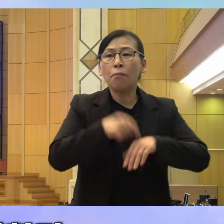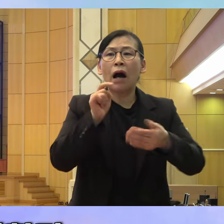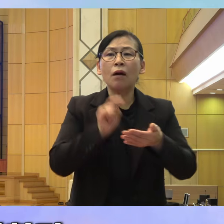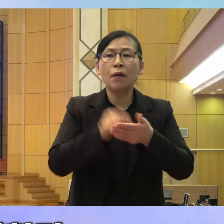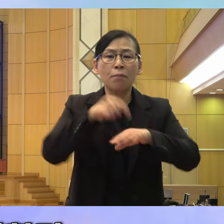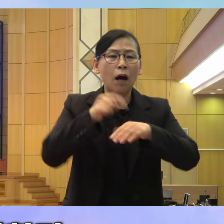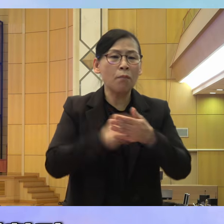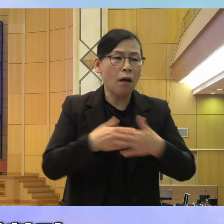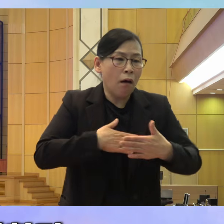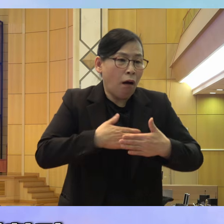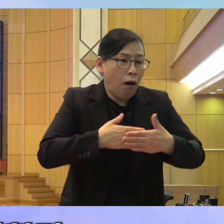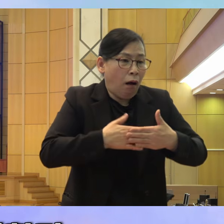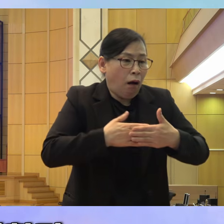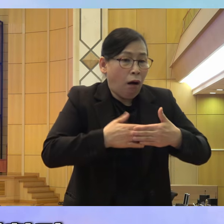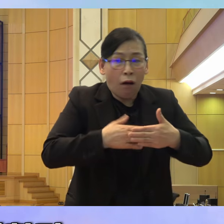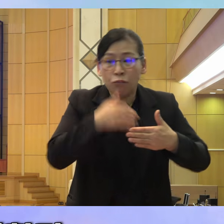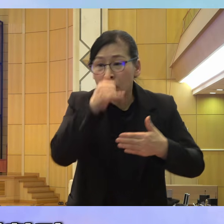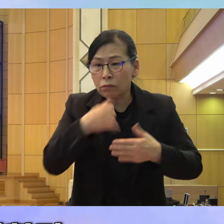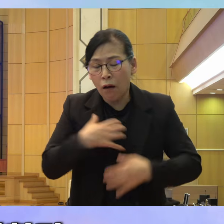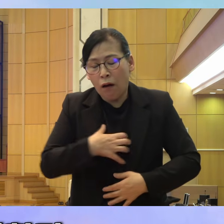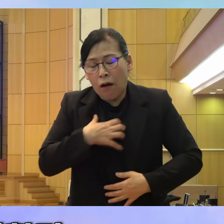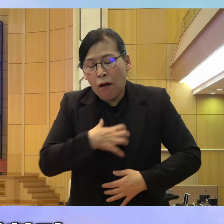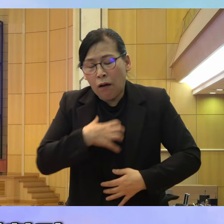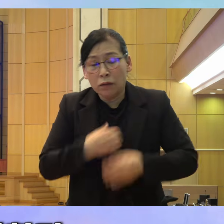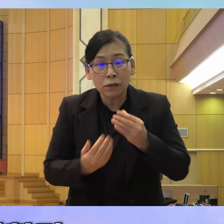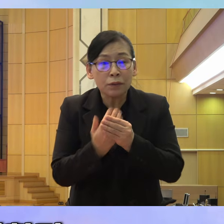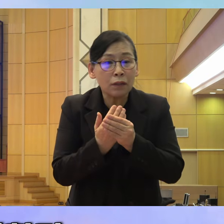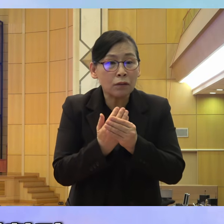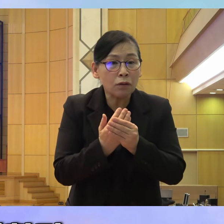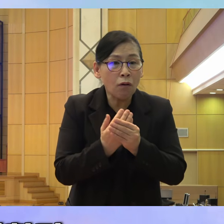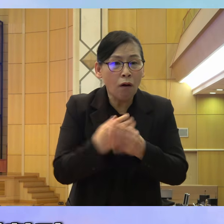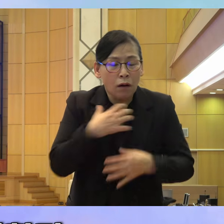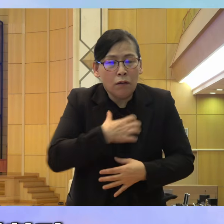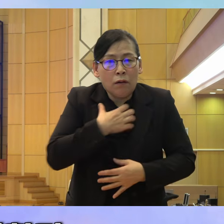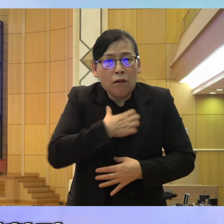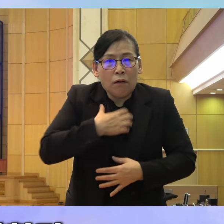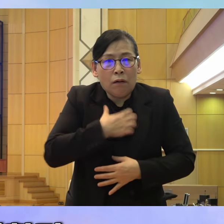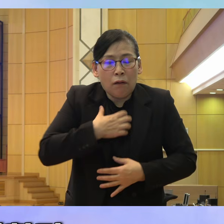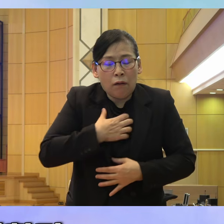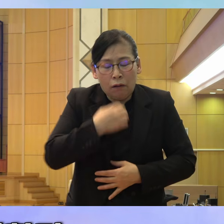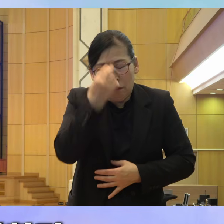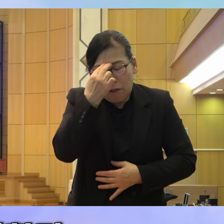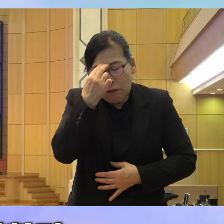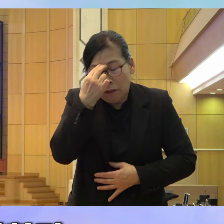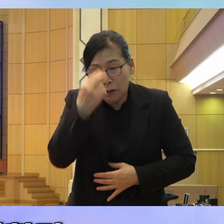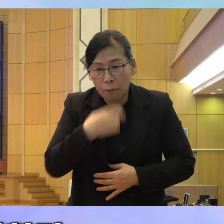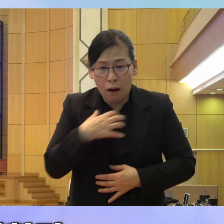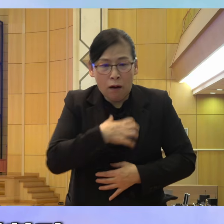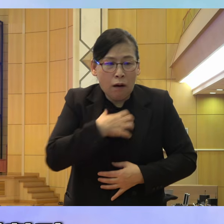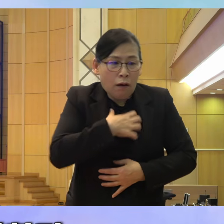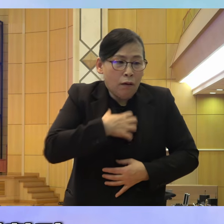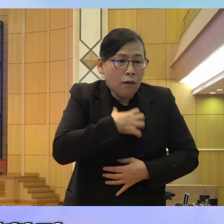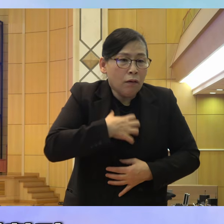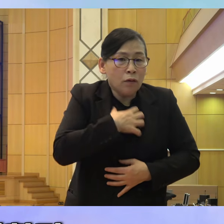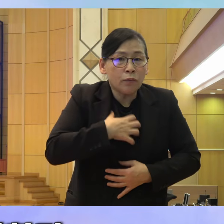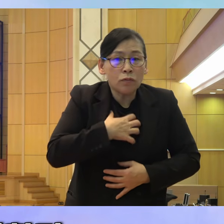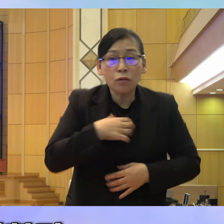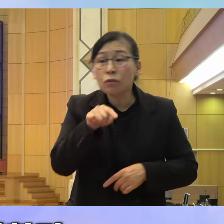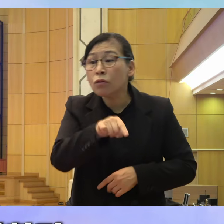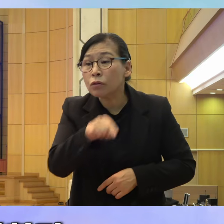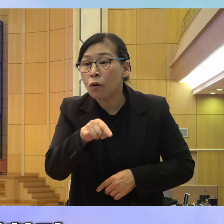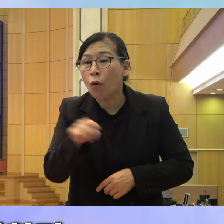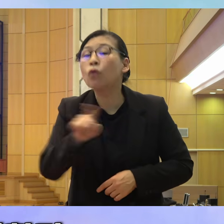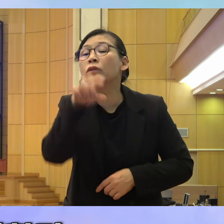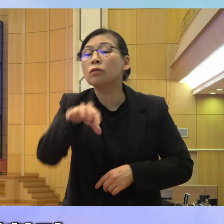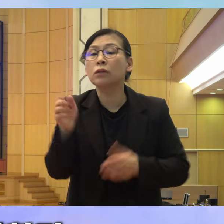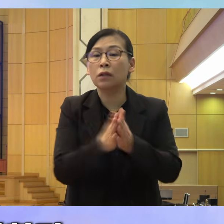왠지 불안이 있어요. 근심이 생겼어요. 걱정이 생겼어요. 염려가 있어요.